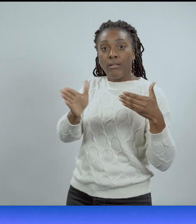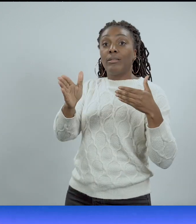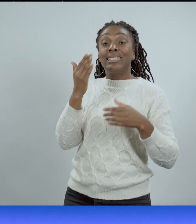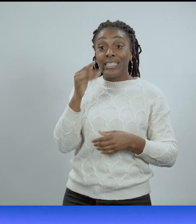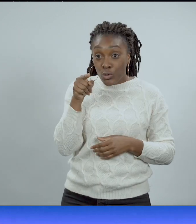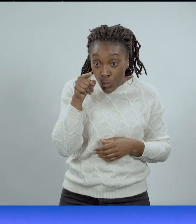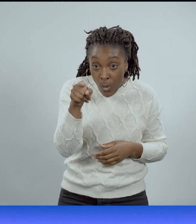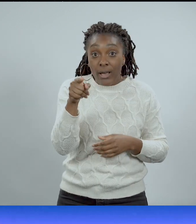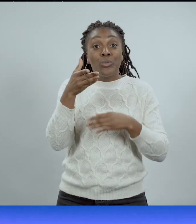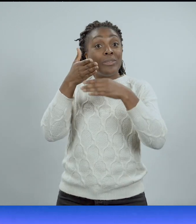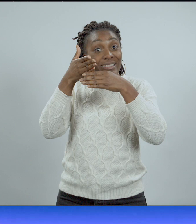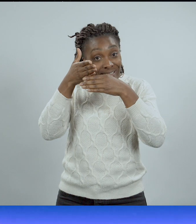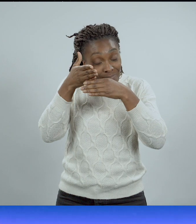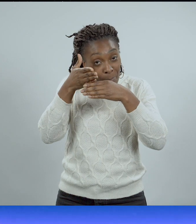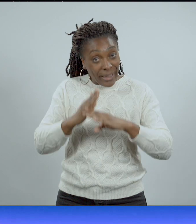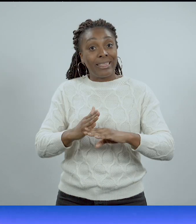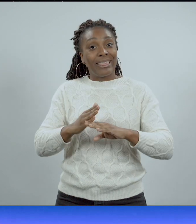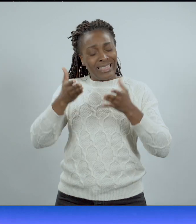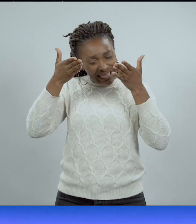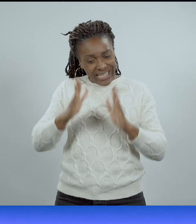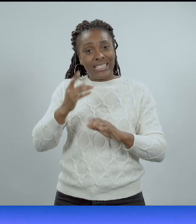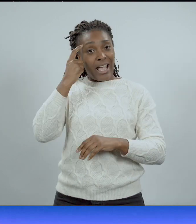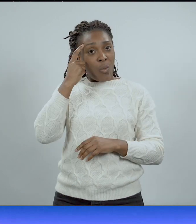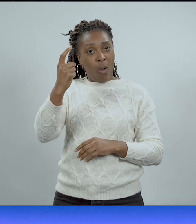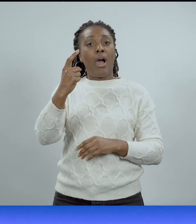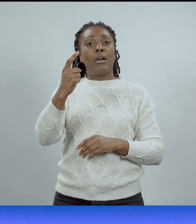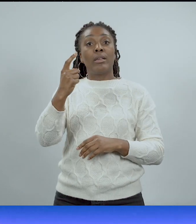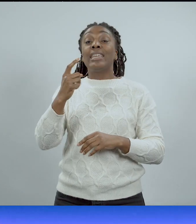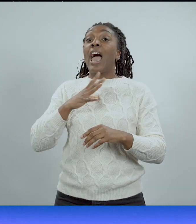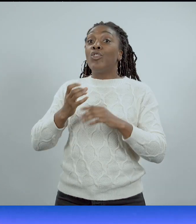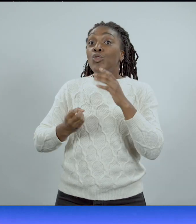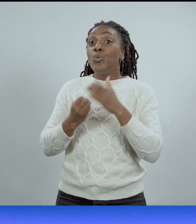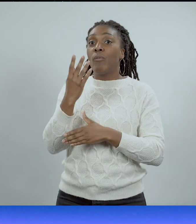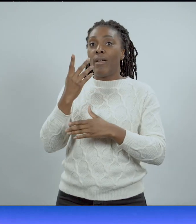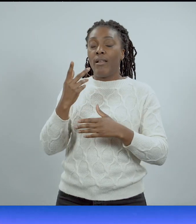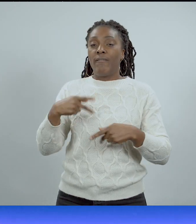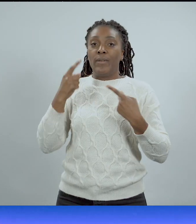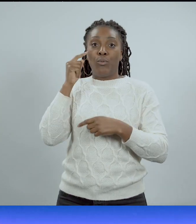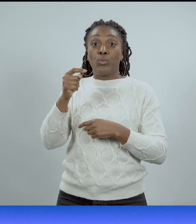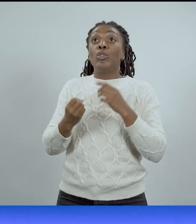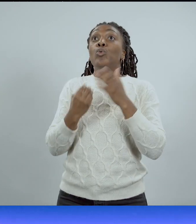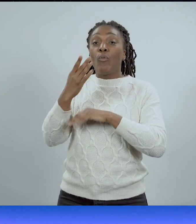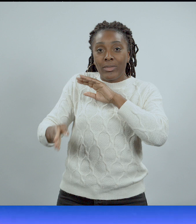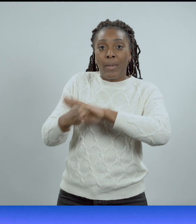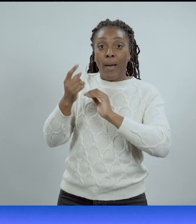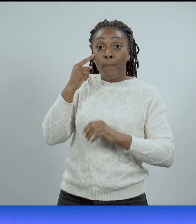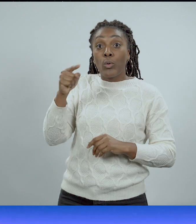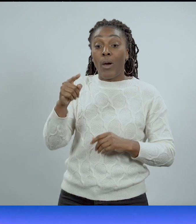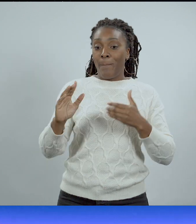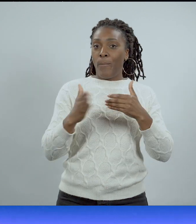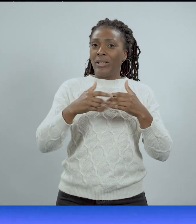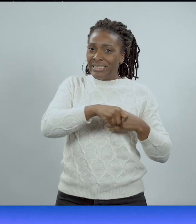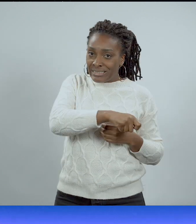si elle décide de croire en cela, de croire qu'il y a un nouveau départ pour elle, et si elle